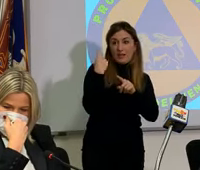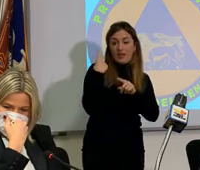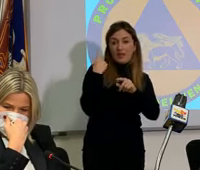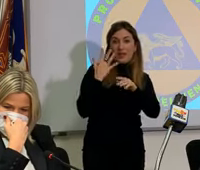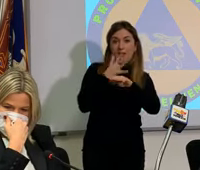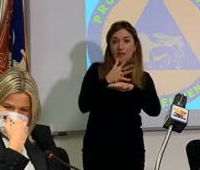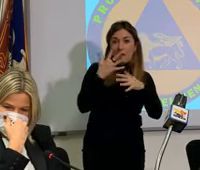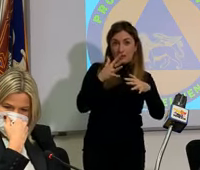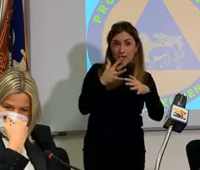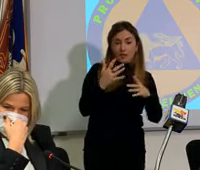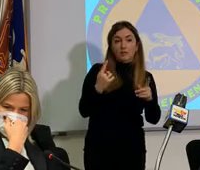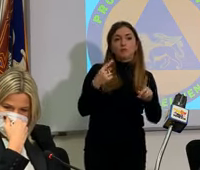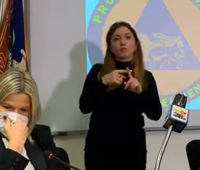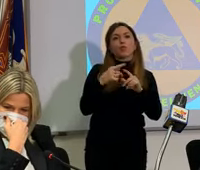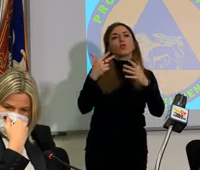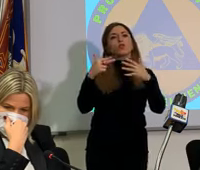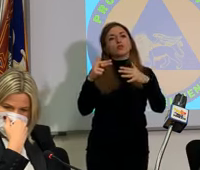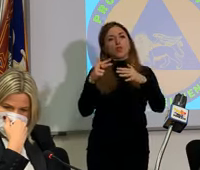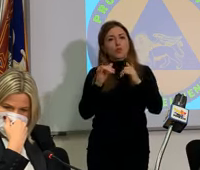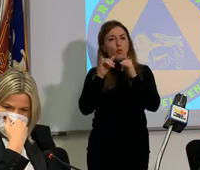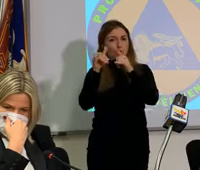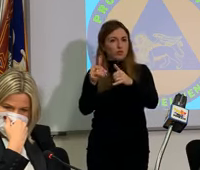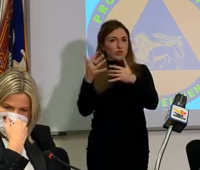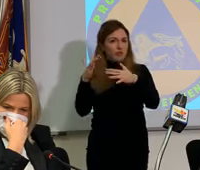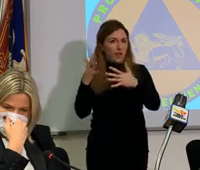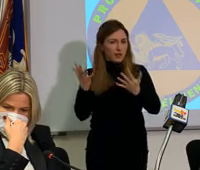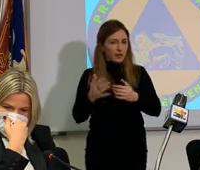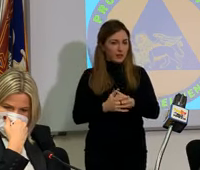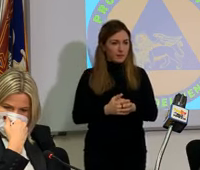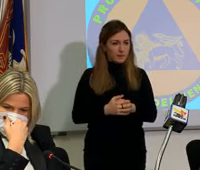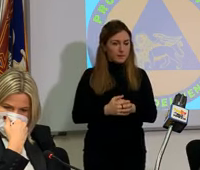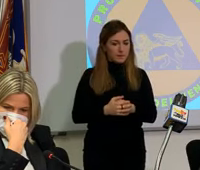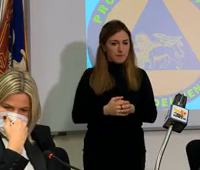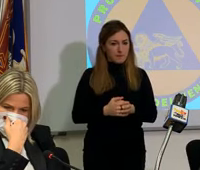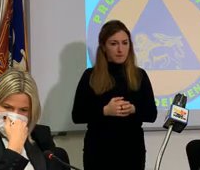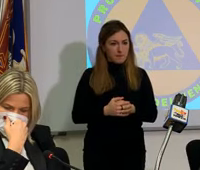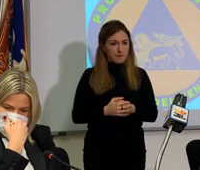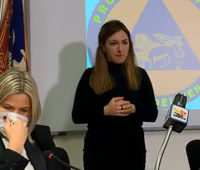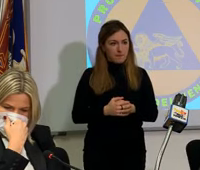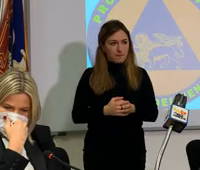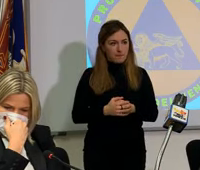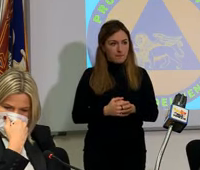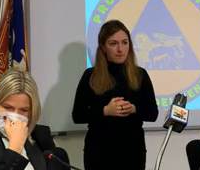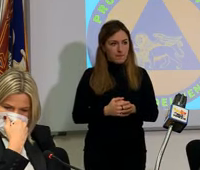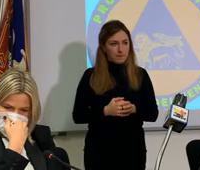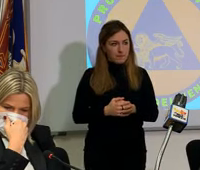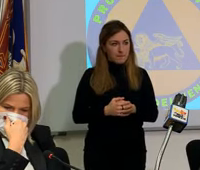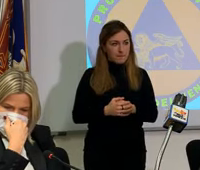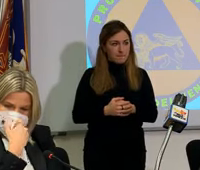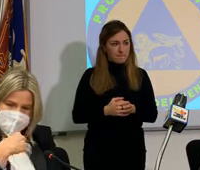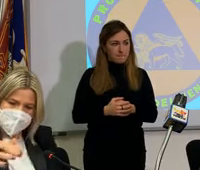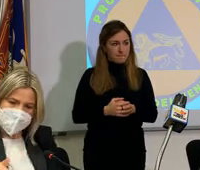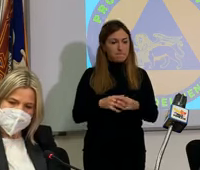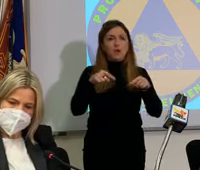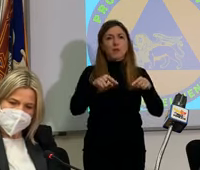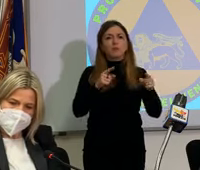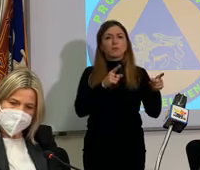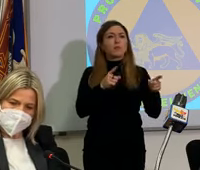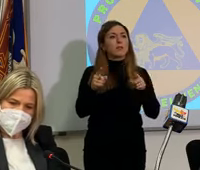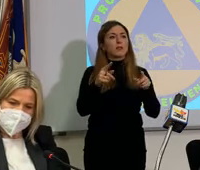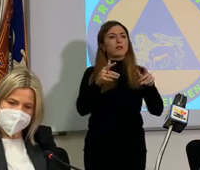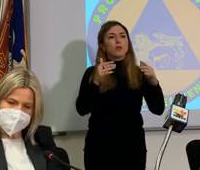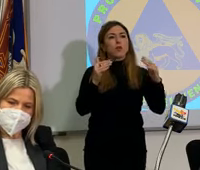e dei 18 che sono usciti questo è in questo momento siamo in una fase di equilibrio